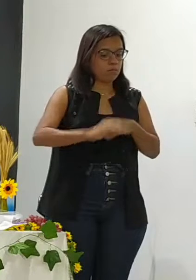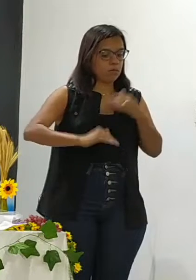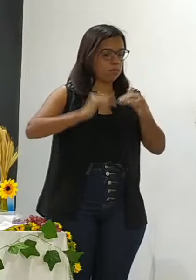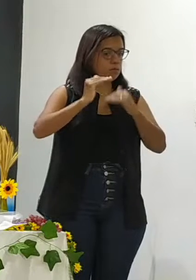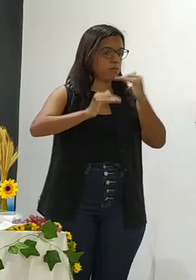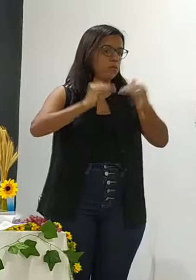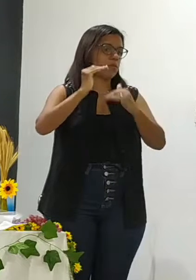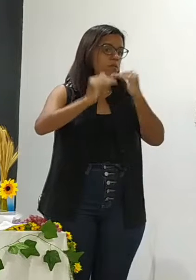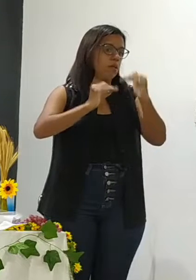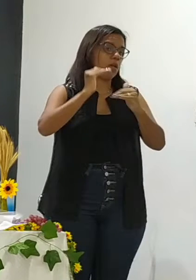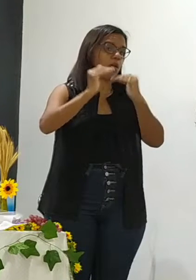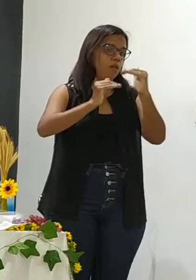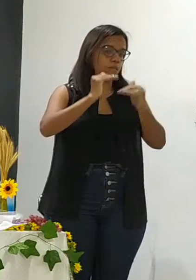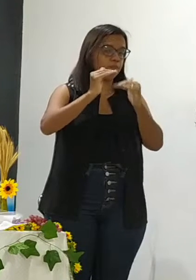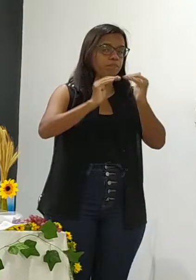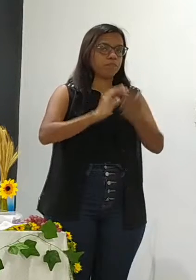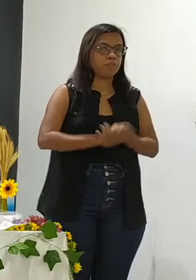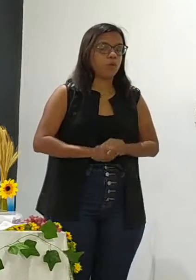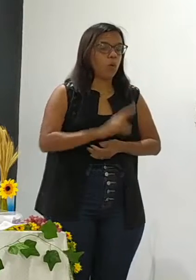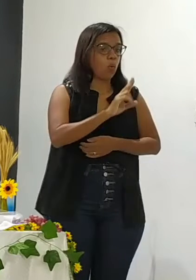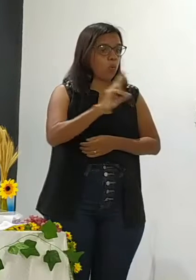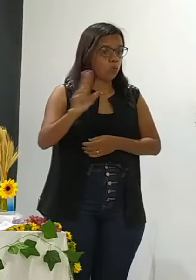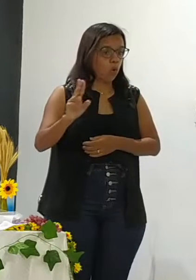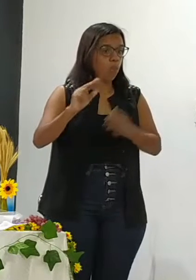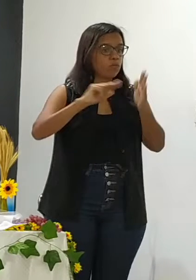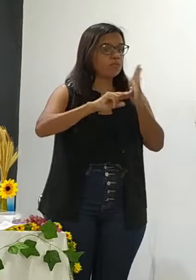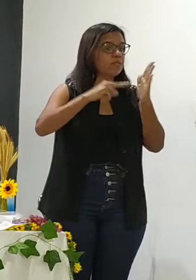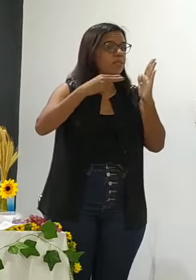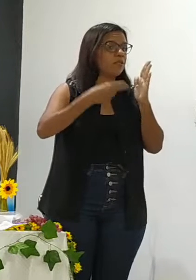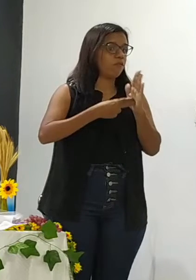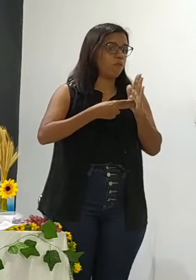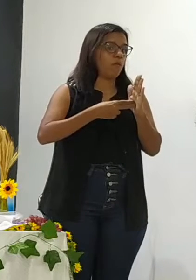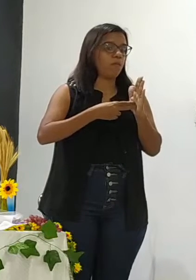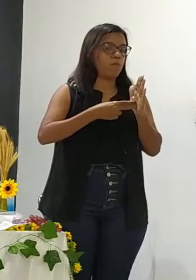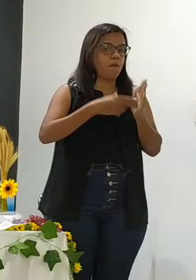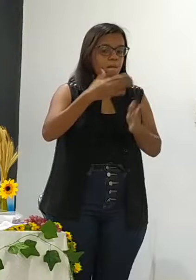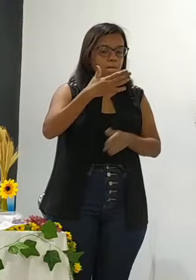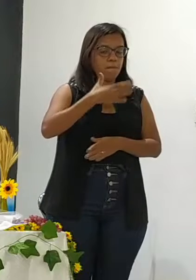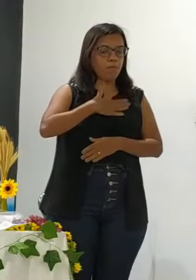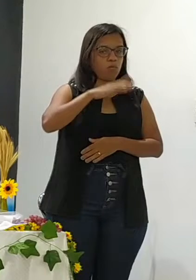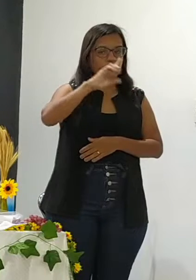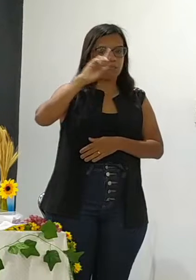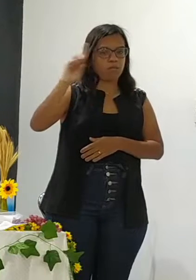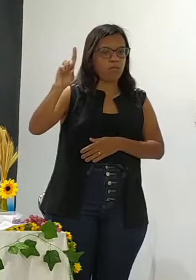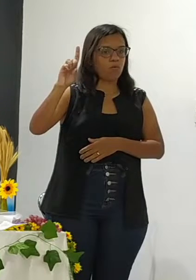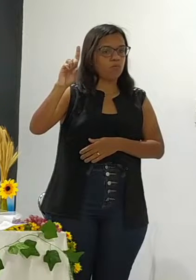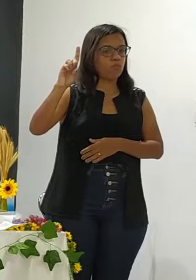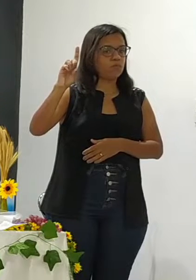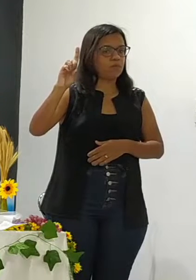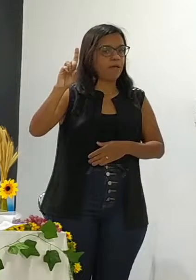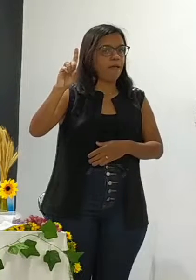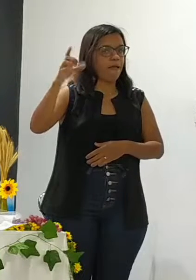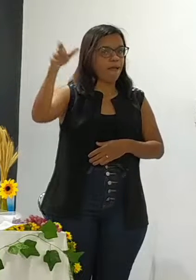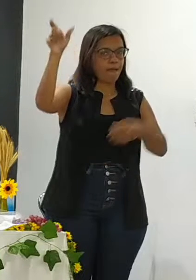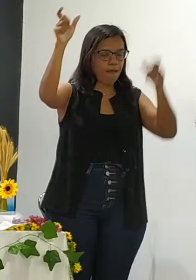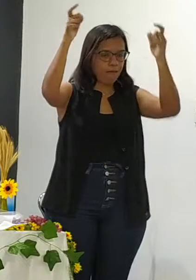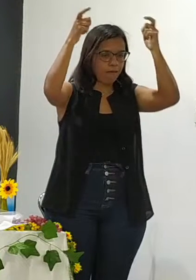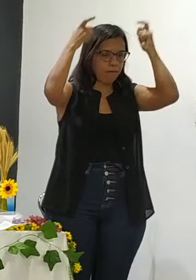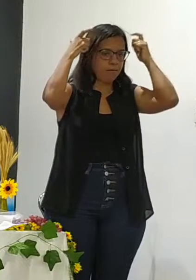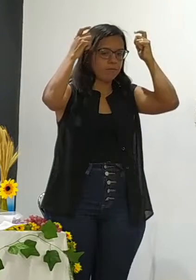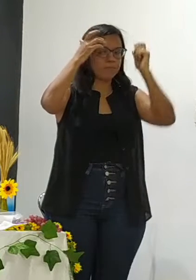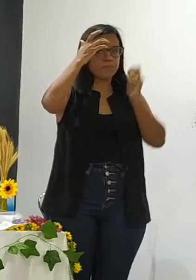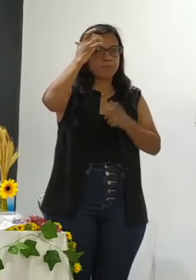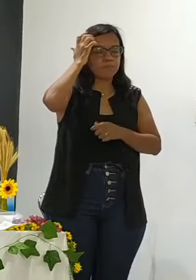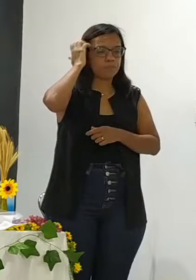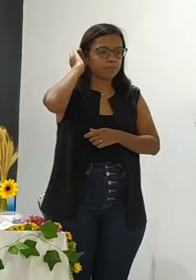crescer, iam participar. E o nome dele significava que meu Deus é rei. Que maravilha.